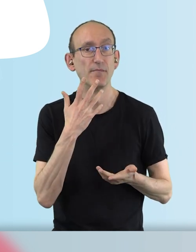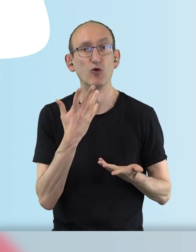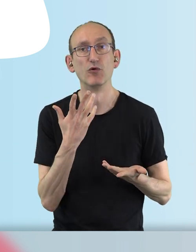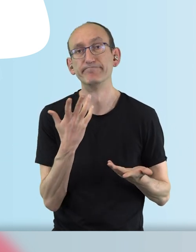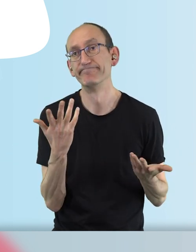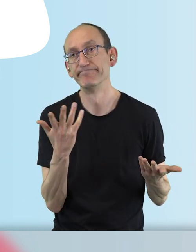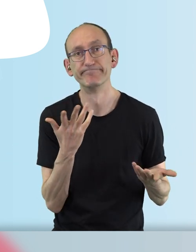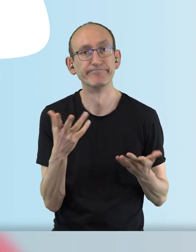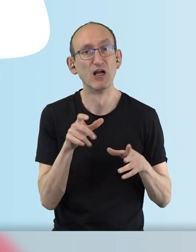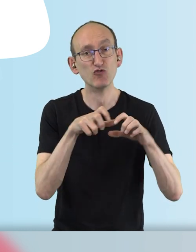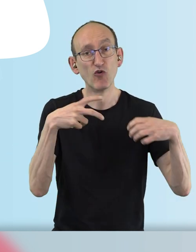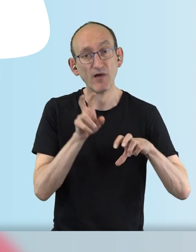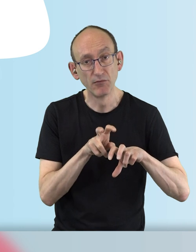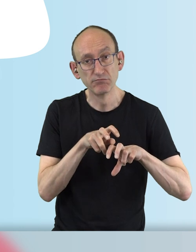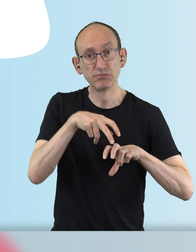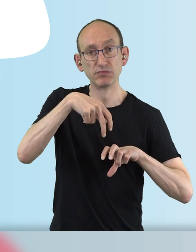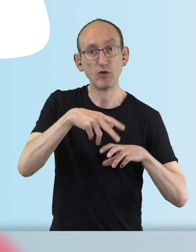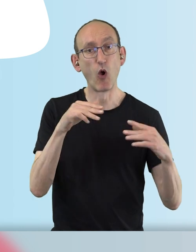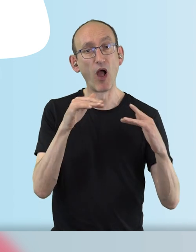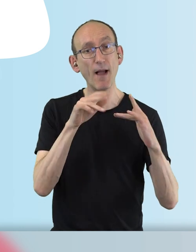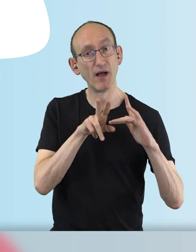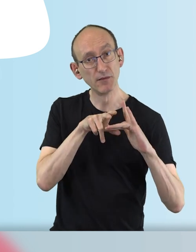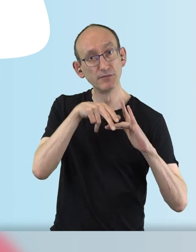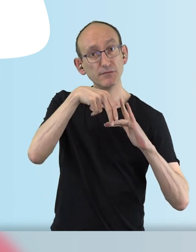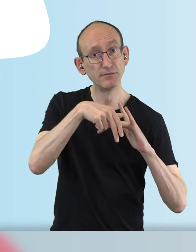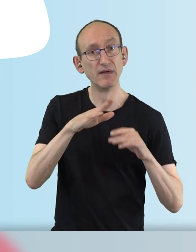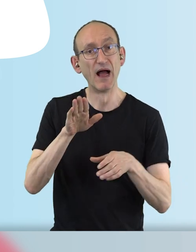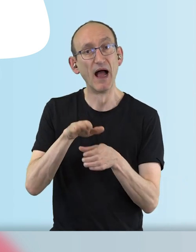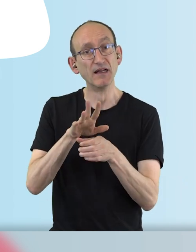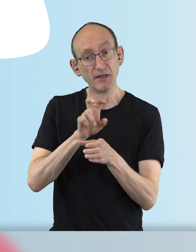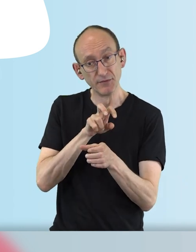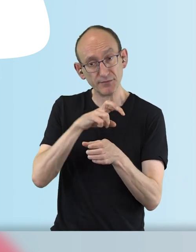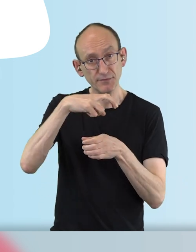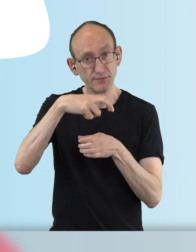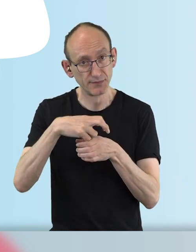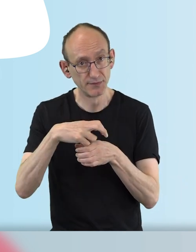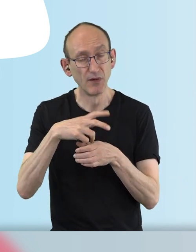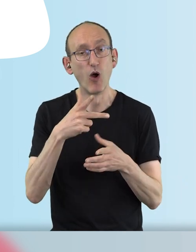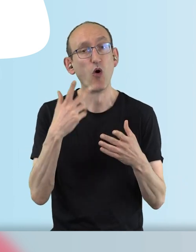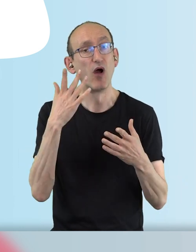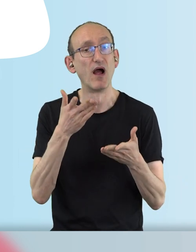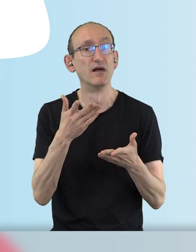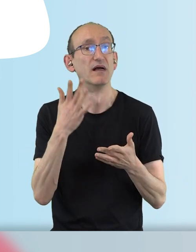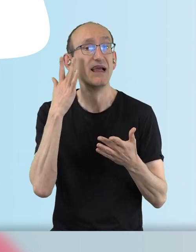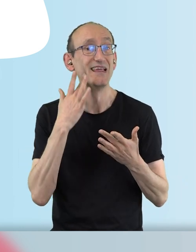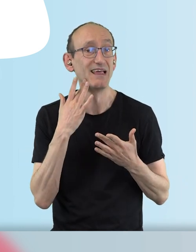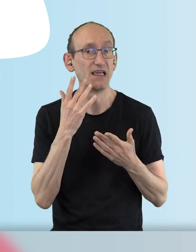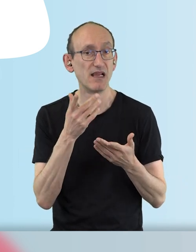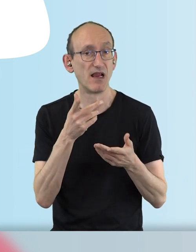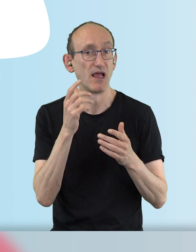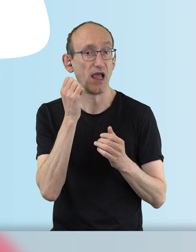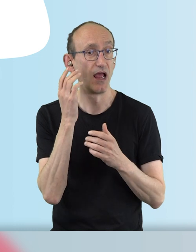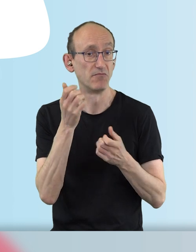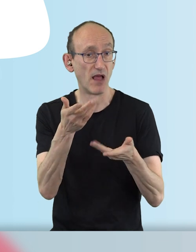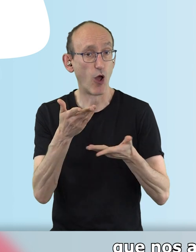incorporarnos del sofá, de la cama, y acceder al inodoro, que nos ayuden en la higiene, incluso